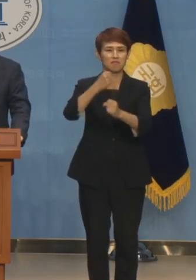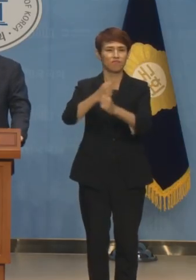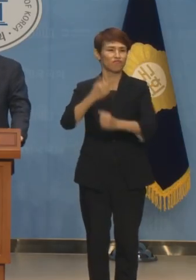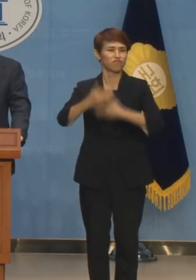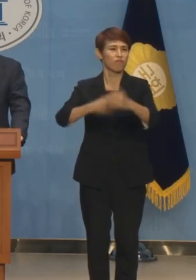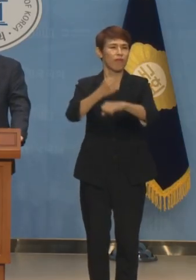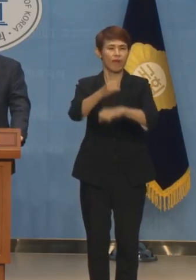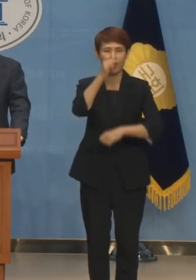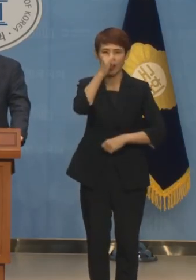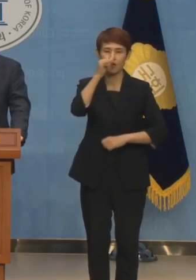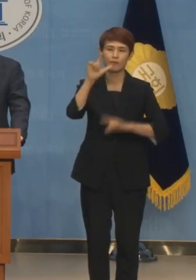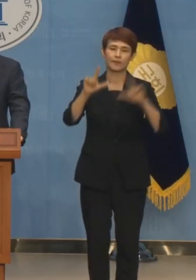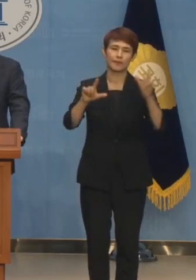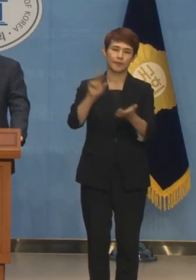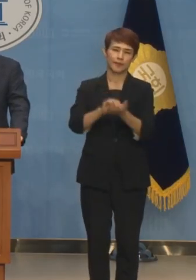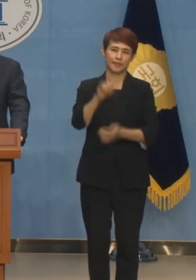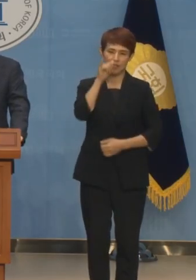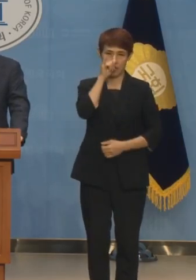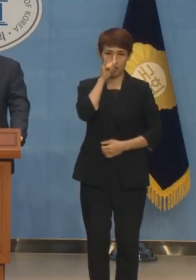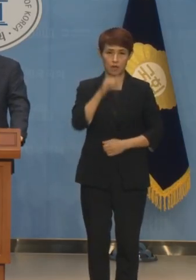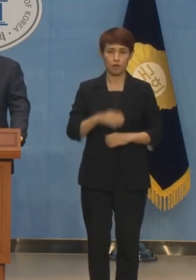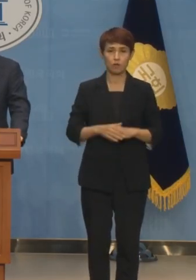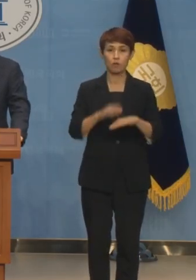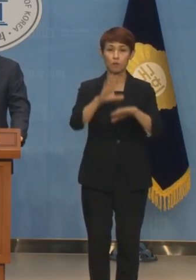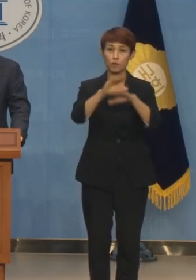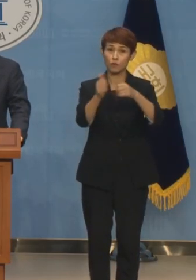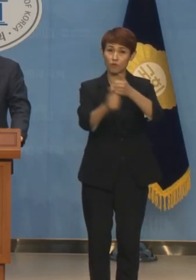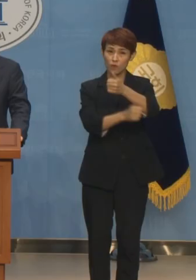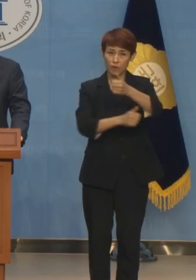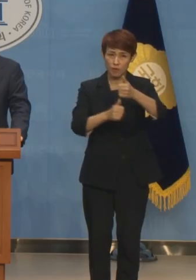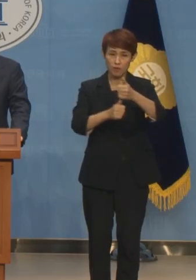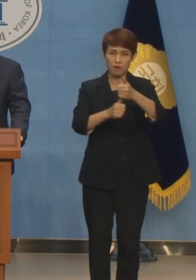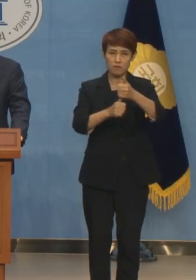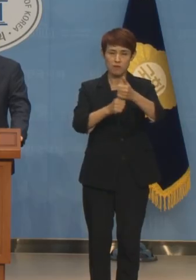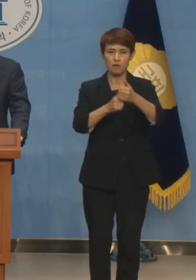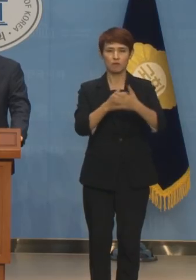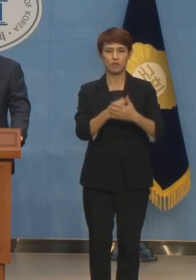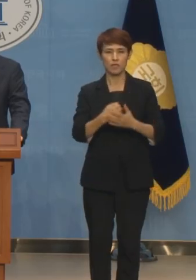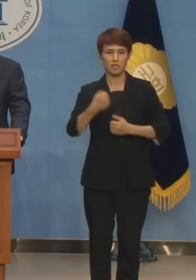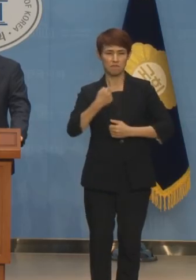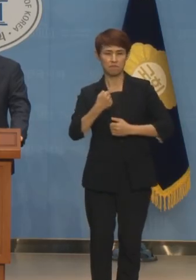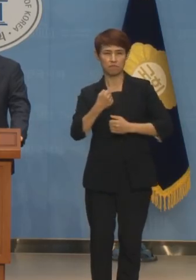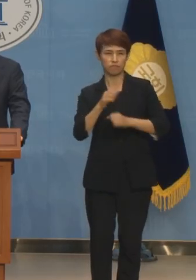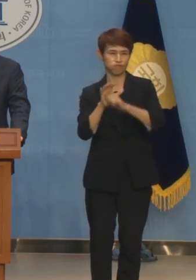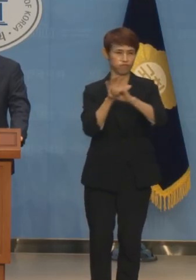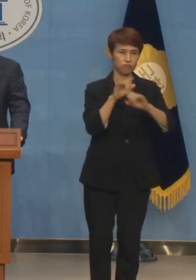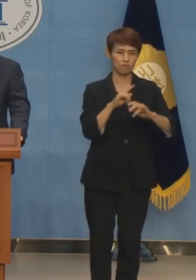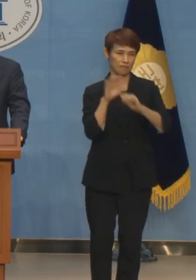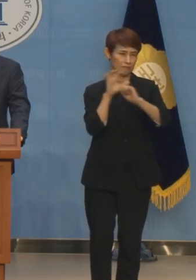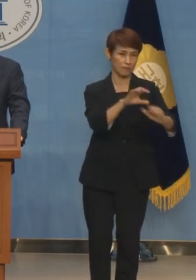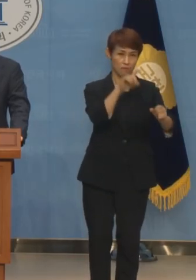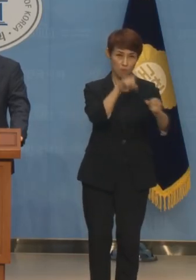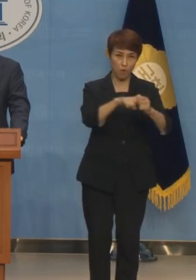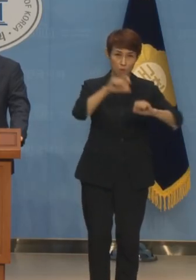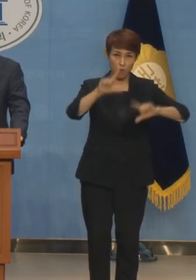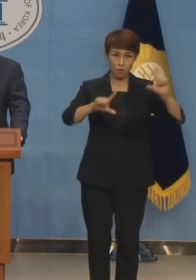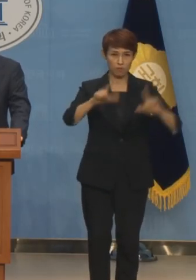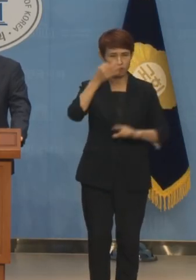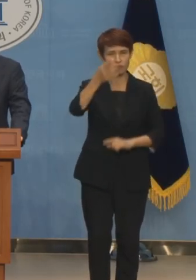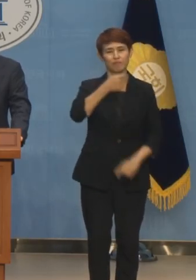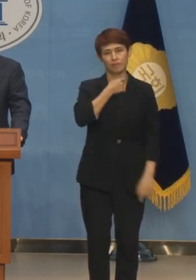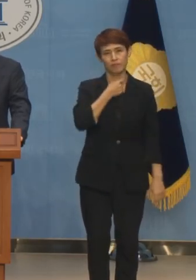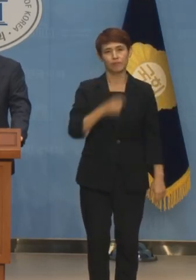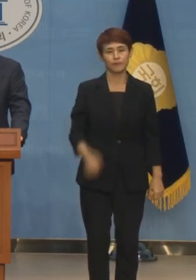알리고 방통위 무력화 기도의 실체를 알리기 위해서 마련했습니다. 먼저 제가